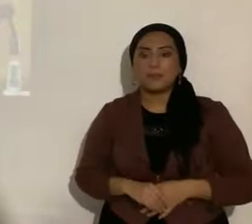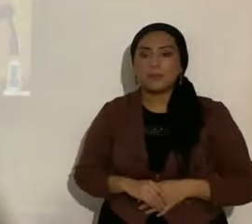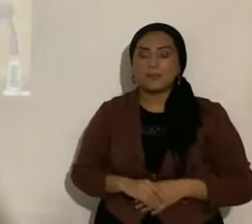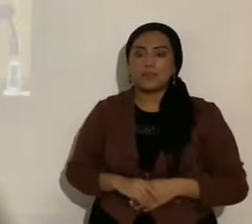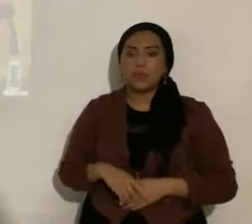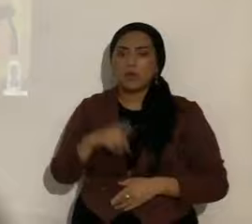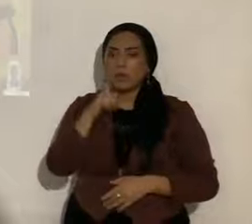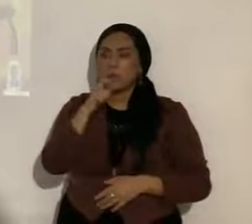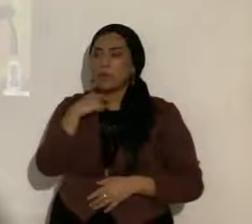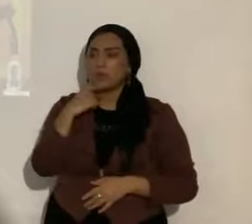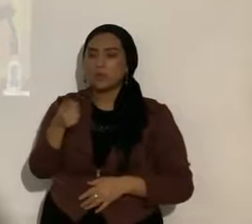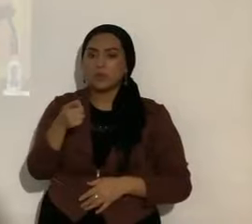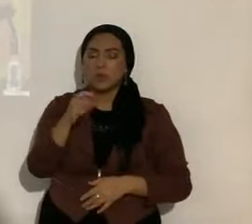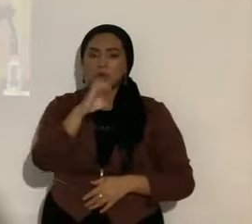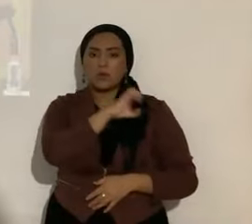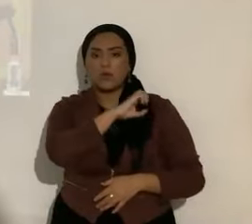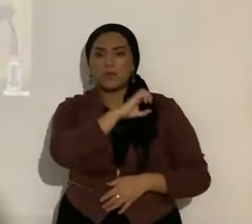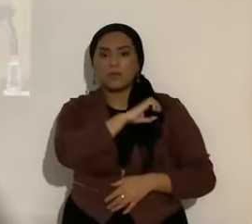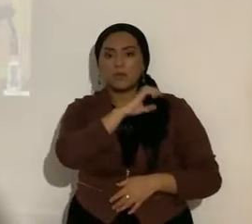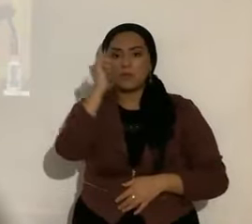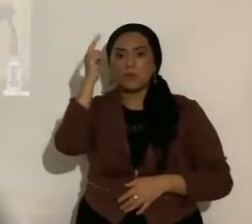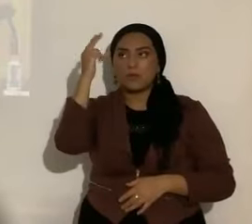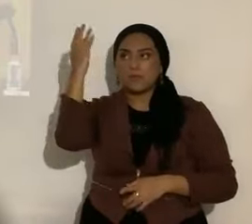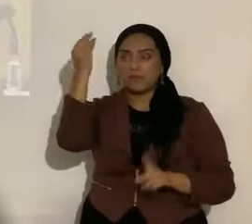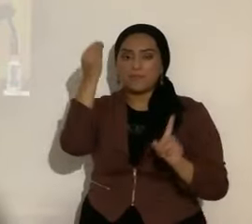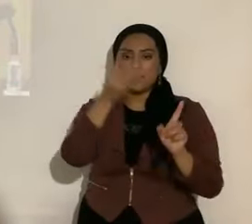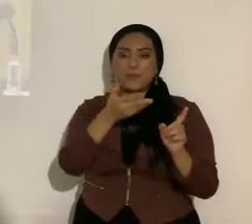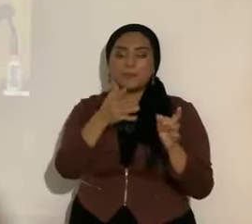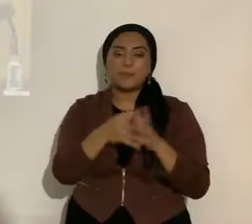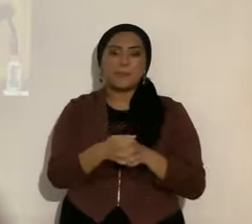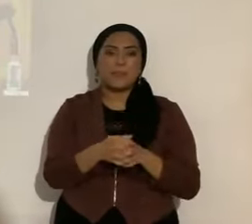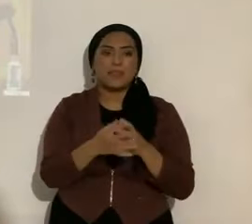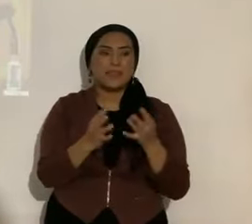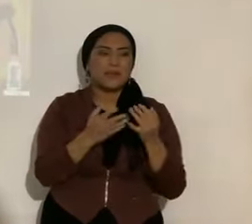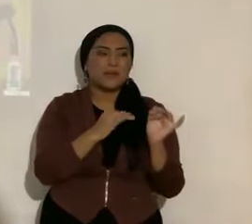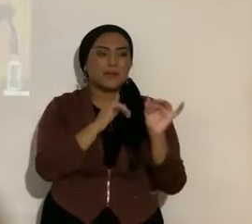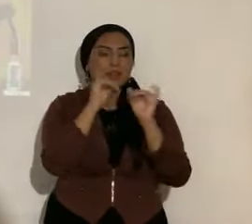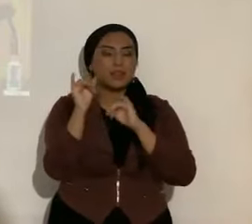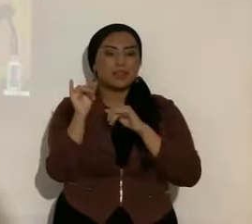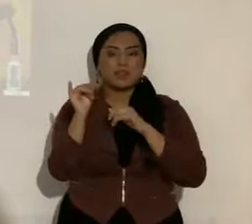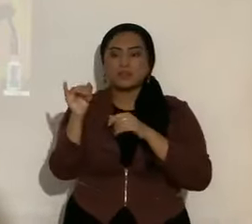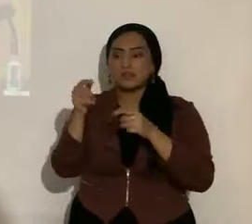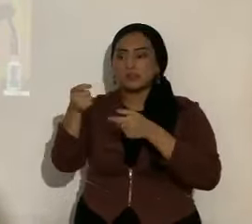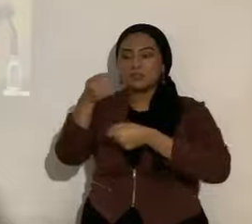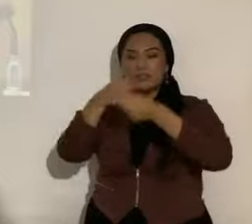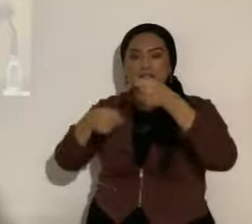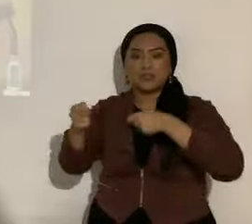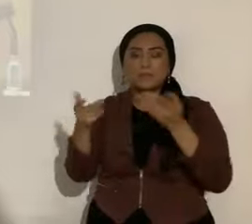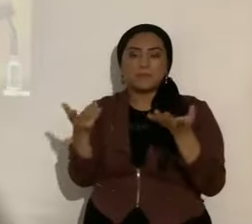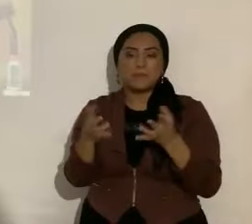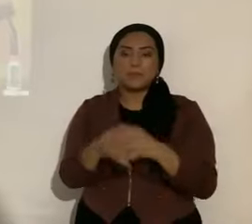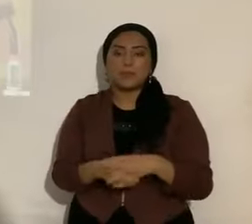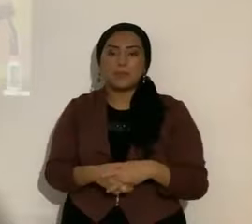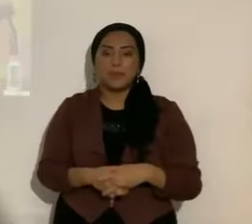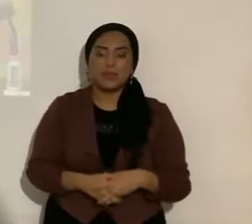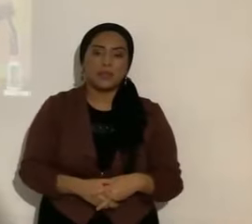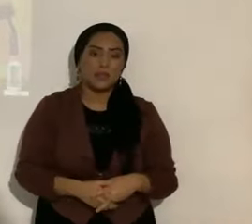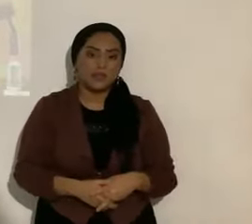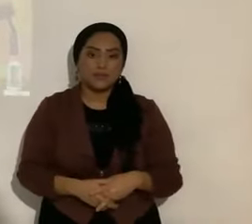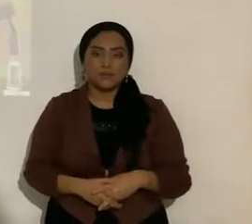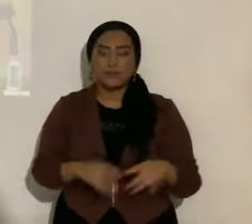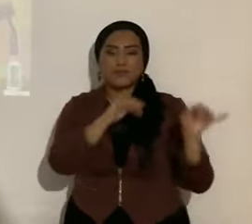Ahora, ¿quién le dijo a Elías? Yahweh. Es como una toma de posesión, por así decirlo, como una investidura,